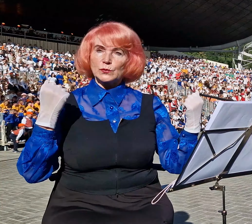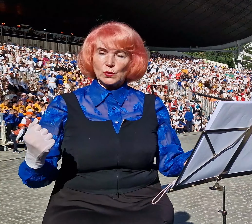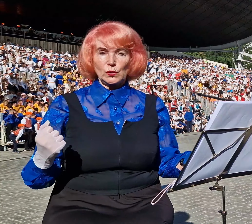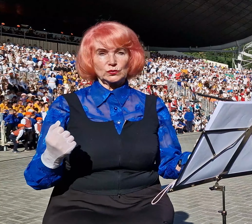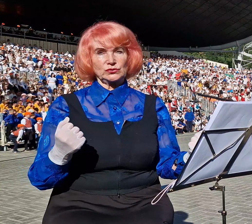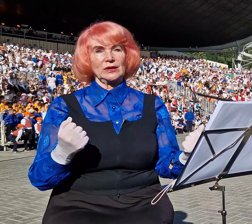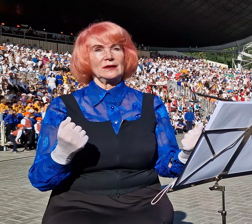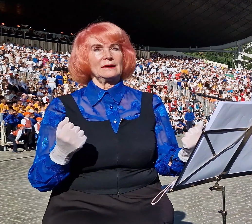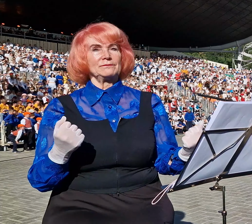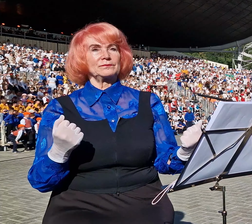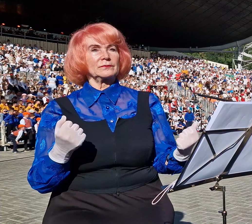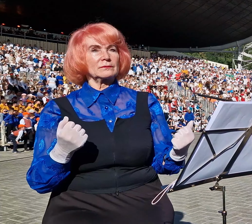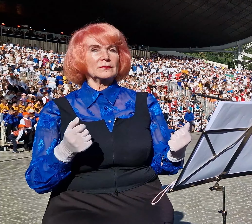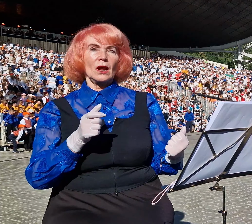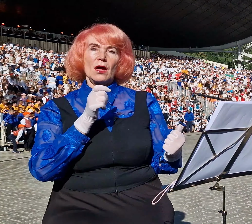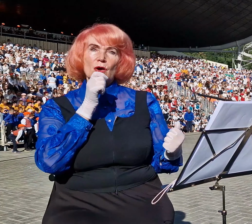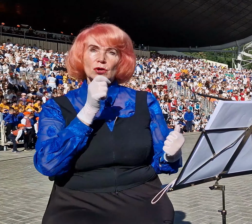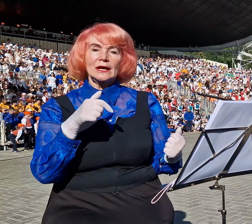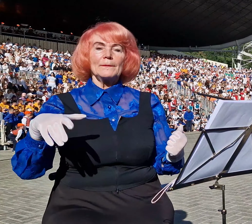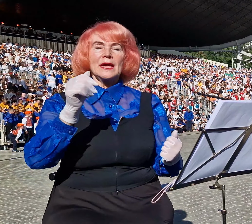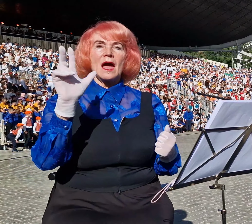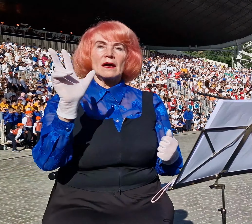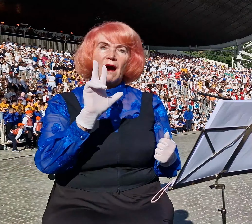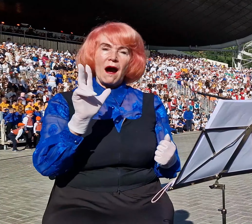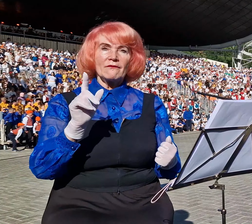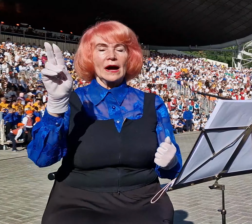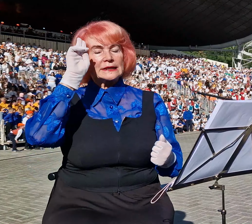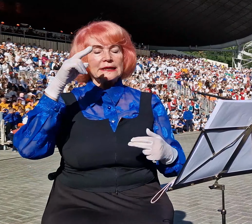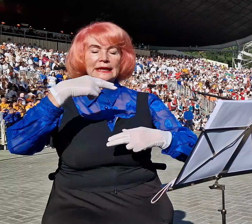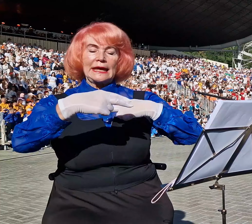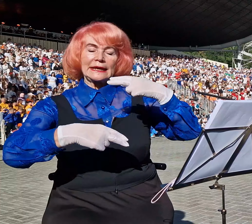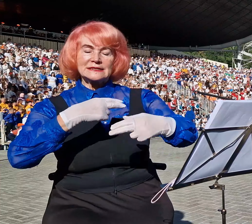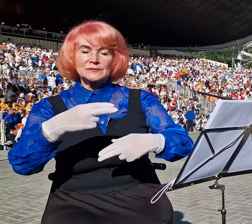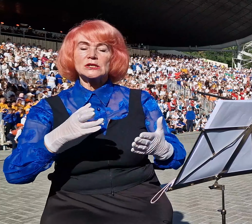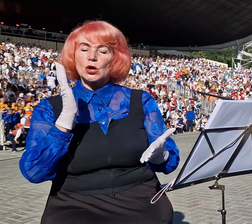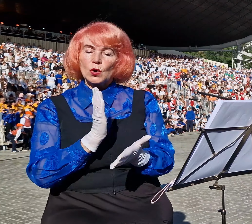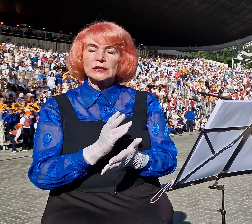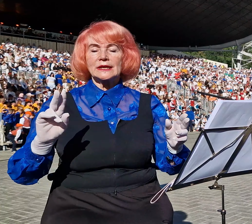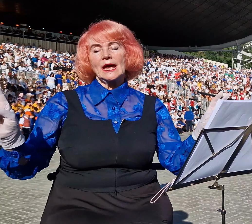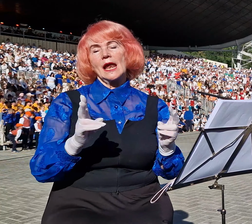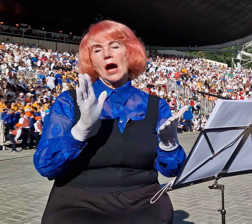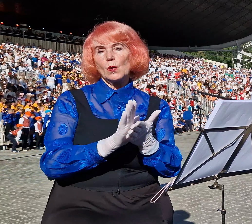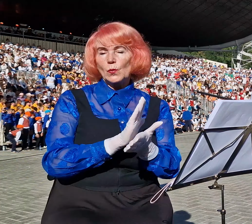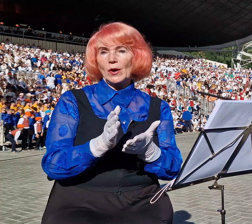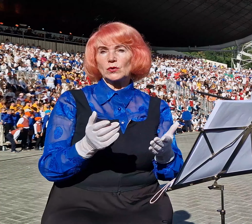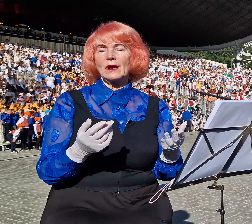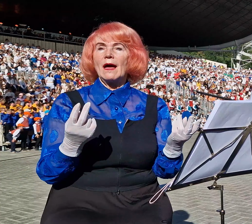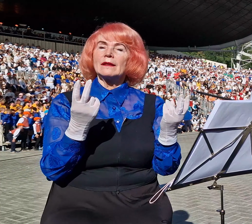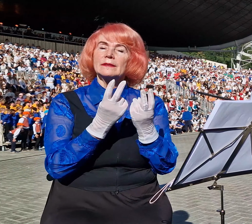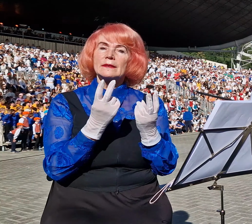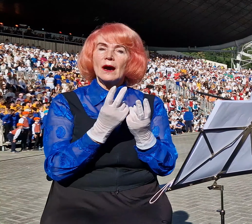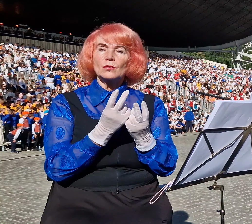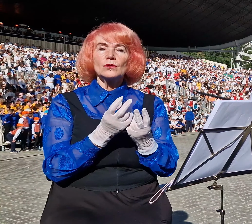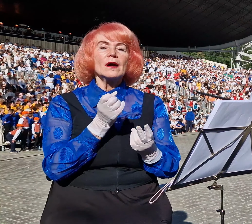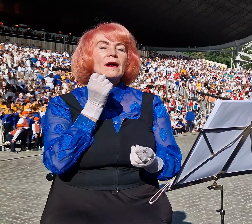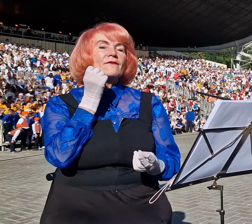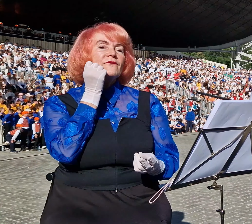oletada, et meie rahva ja riigi kestmiseks ongi laulupeod nagu